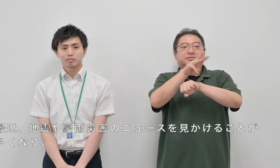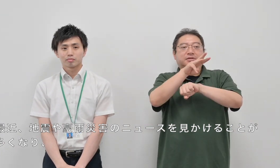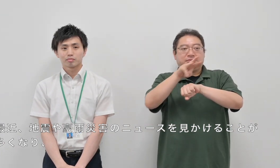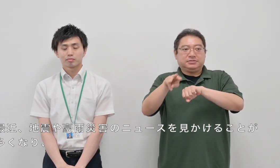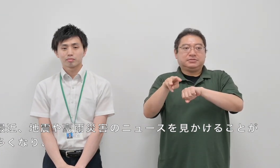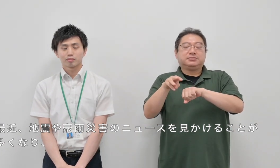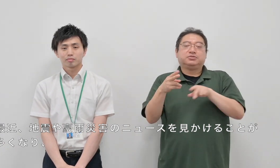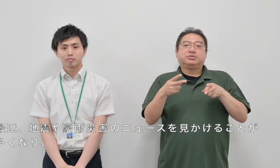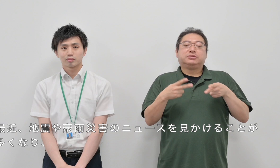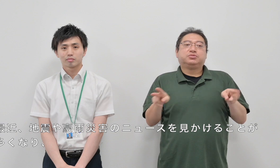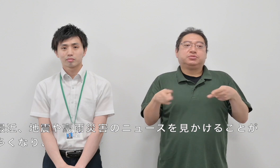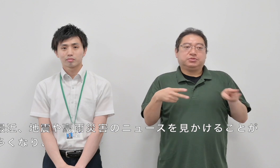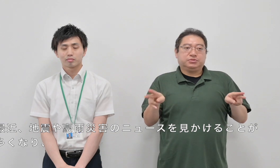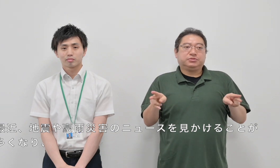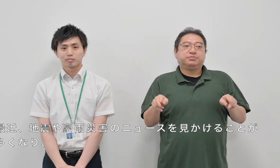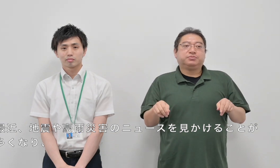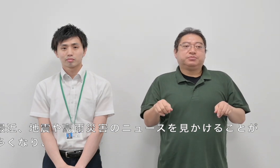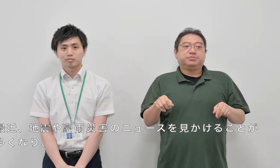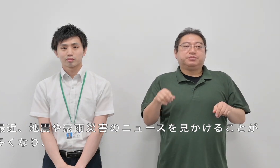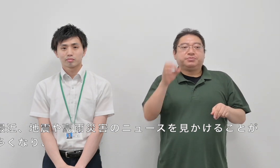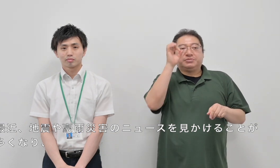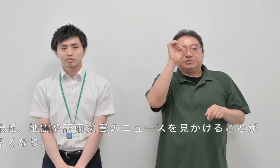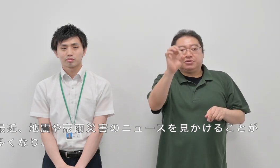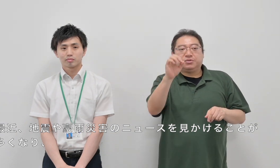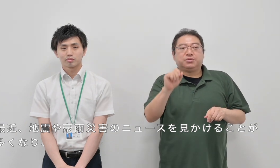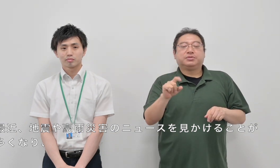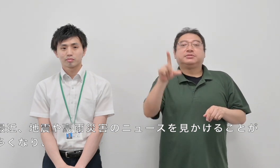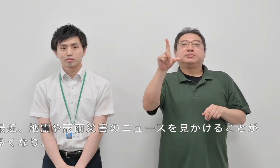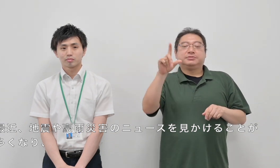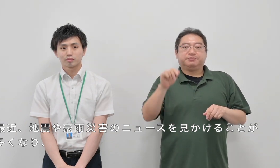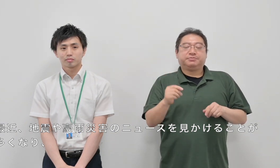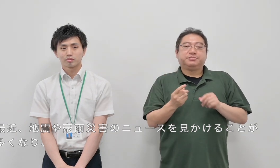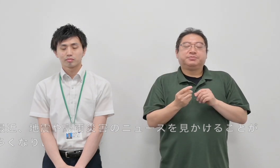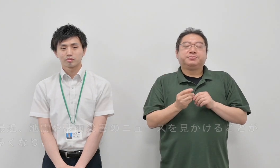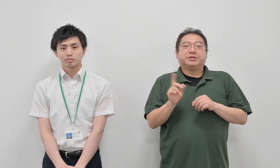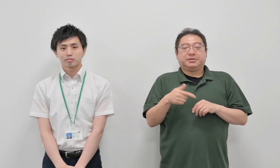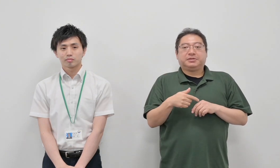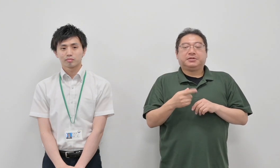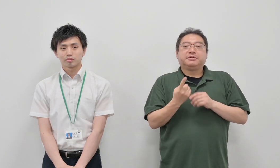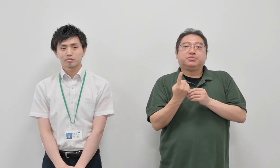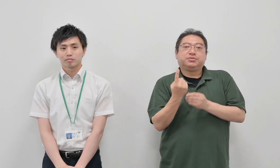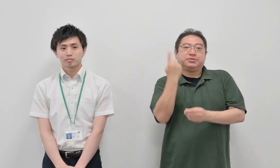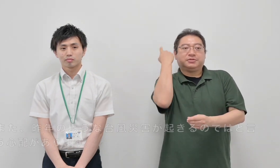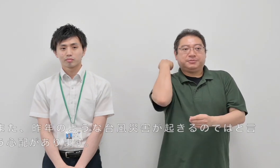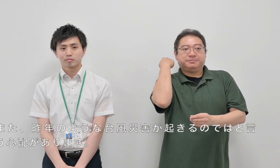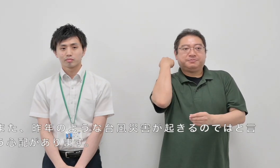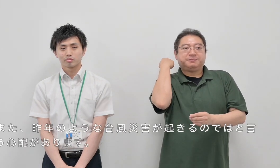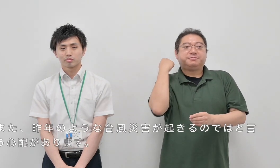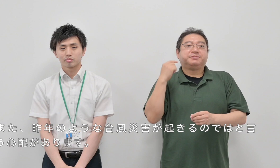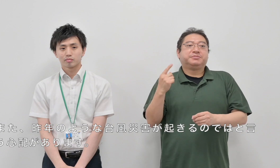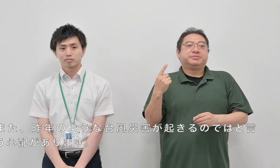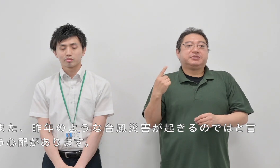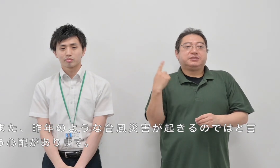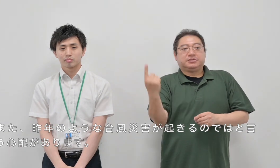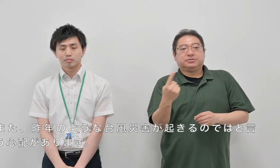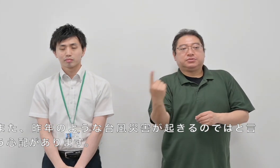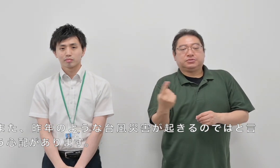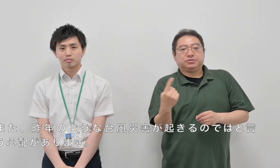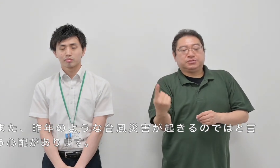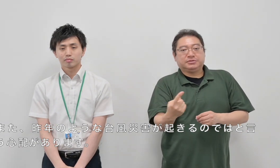豪雨災害のニュースを見かけることが多くなり、また昨年のような台